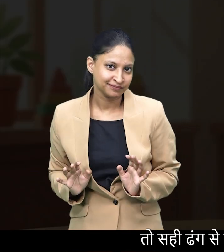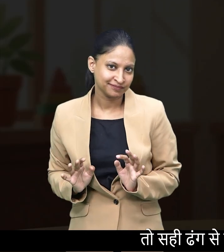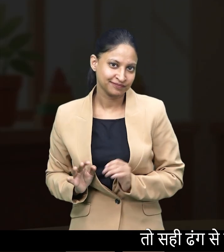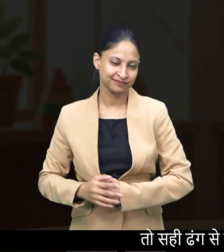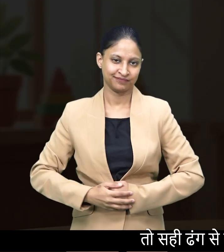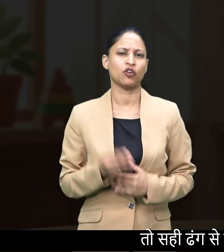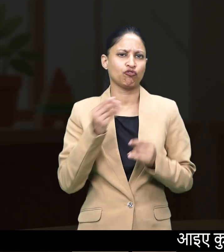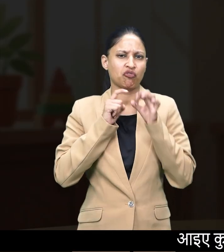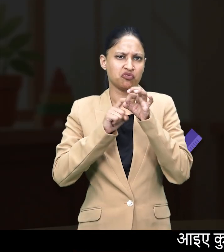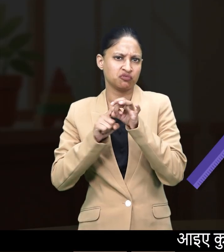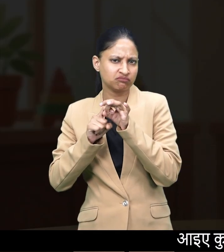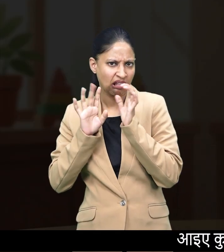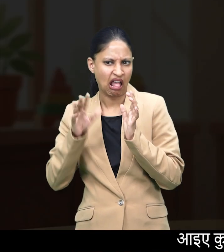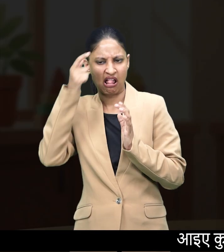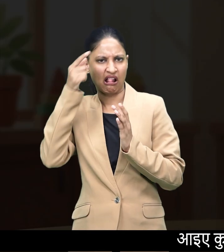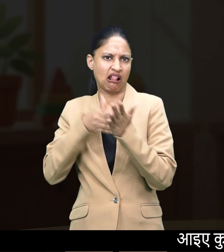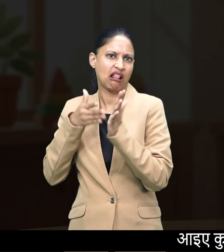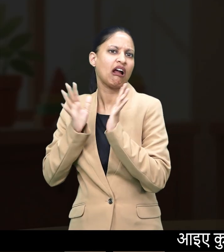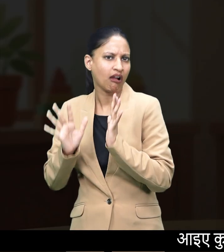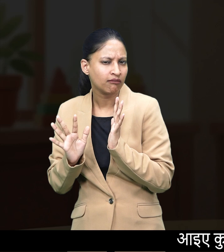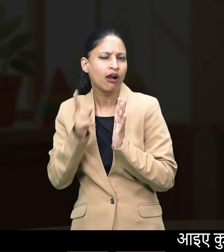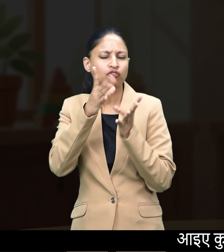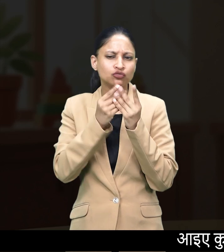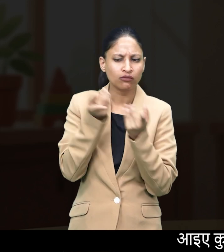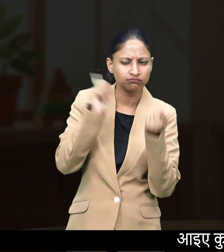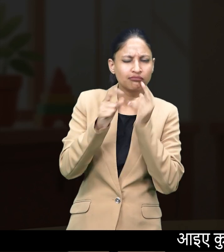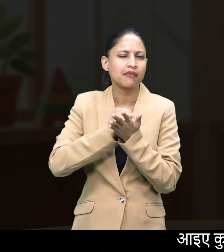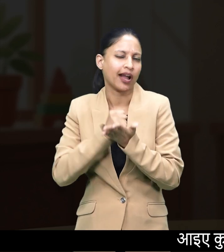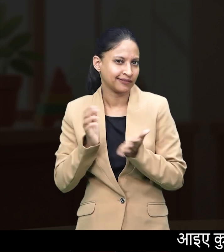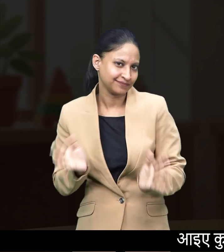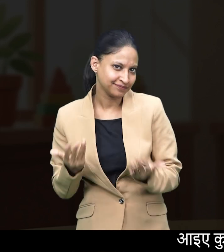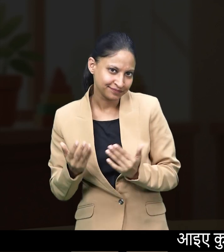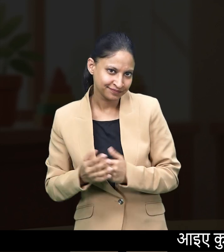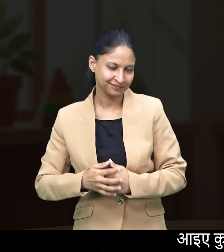है। आइए कुछ और समस्याओं का अभ्यास करें।